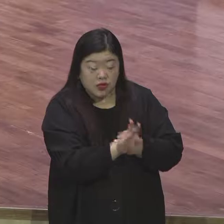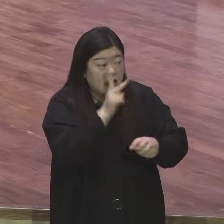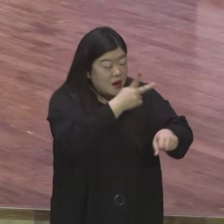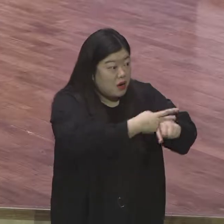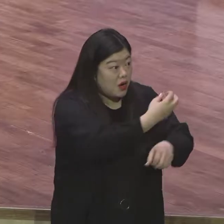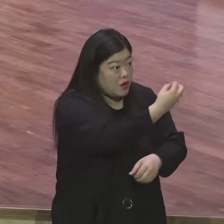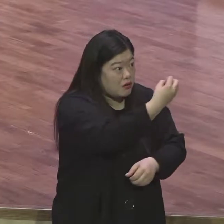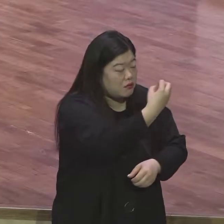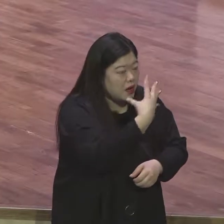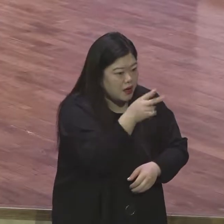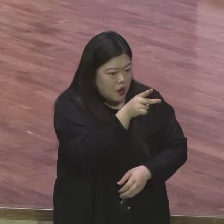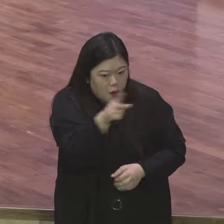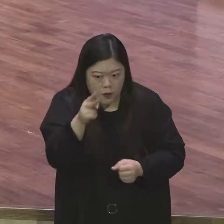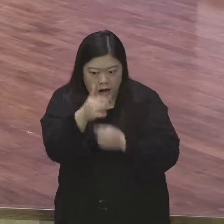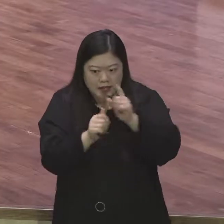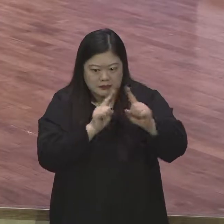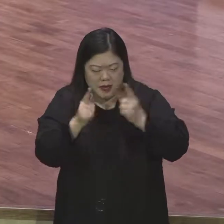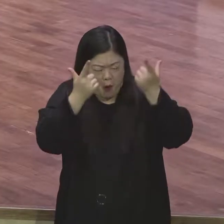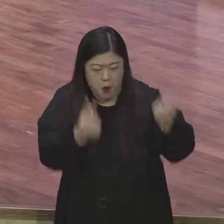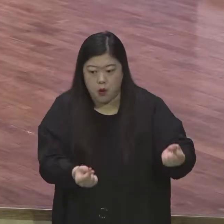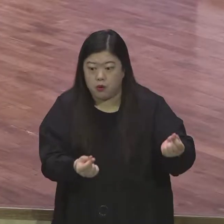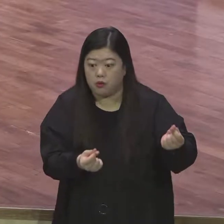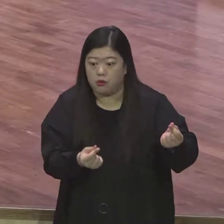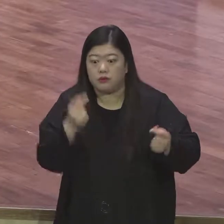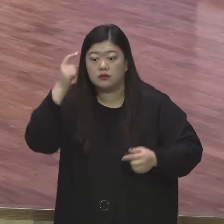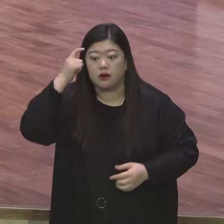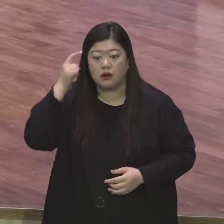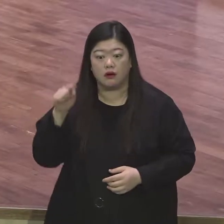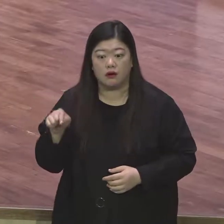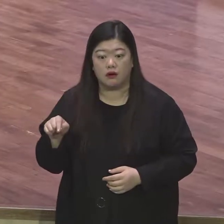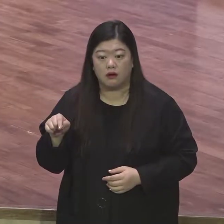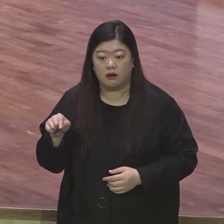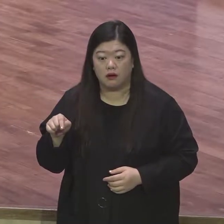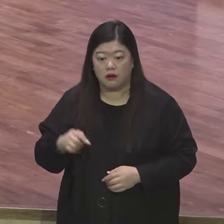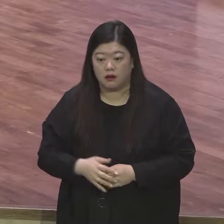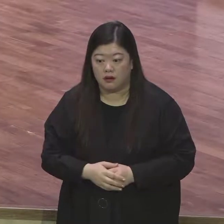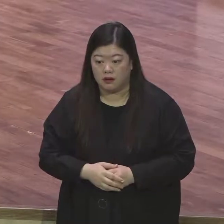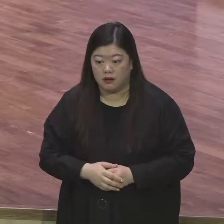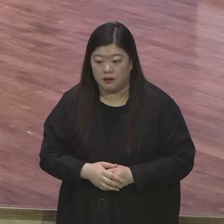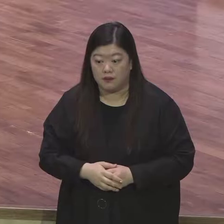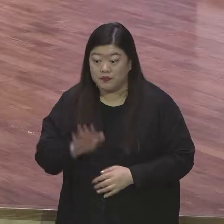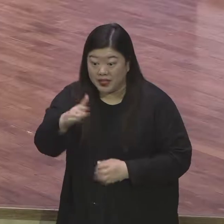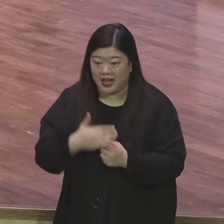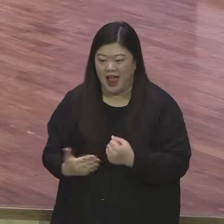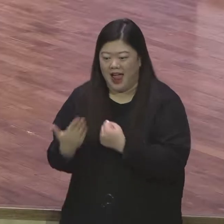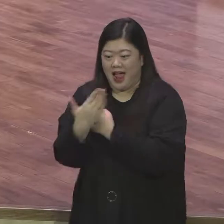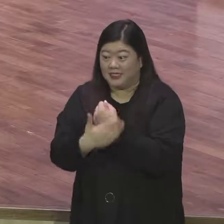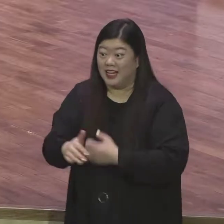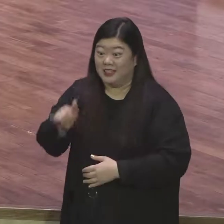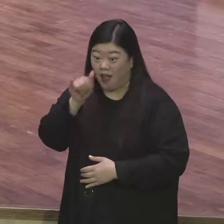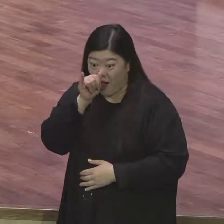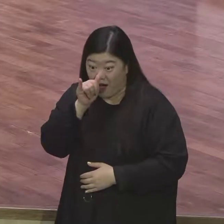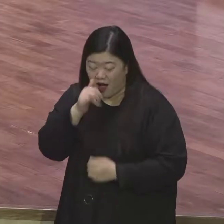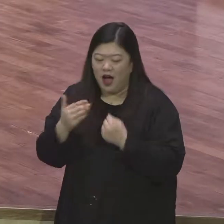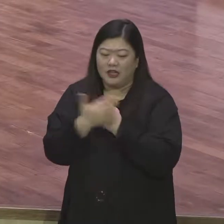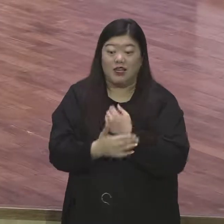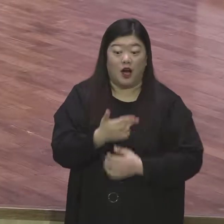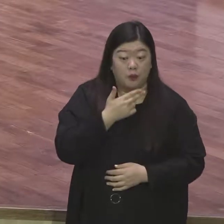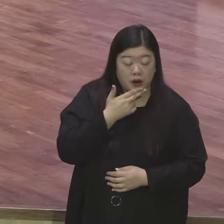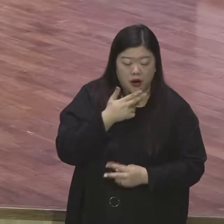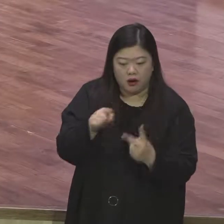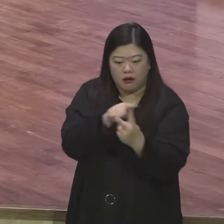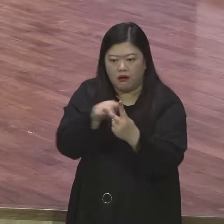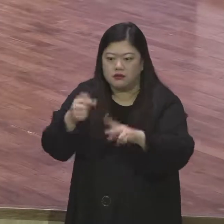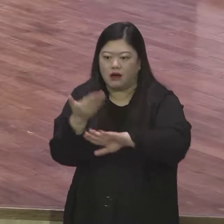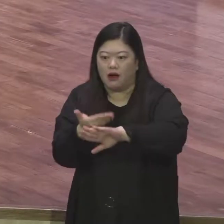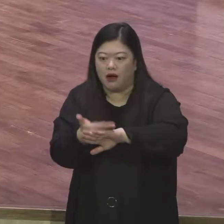거예요. 사람의 말로 받지 않았어요. 은혜 받은 사람과 받지 않은 사람 특징이 있습니다. 은혜 받지